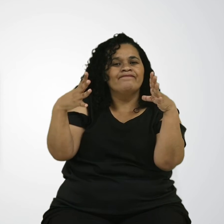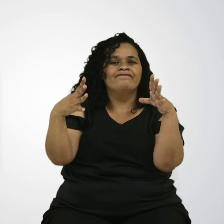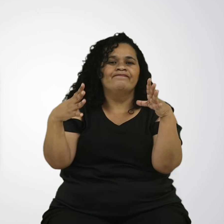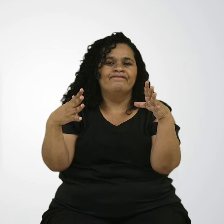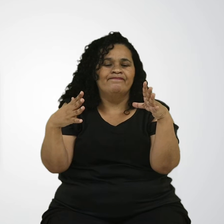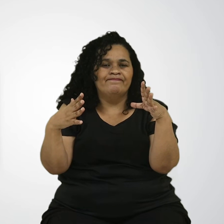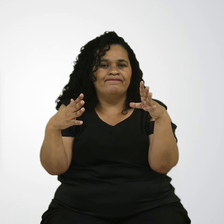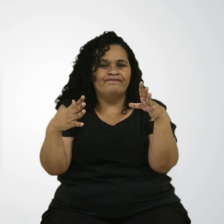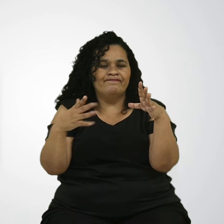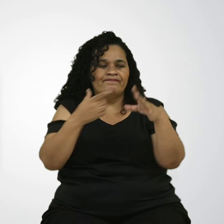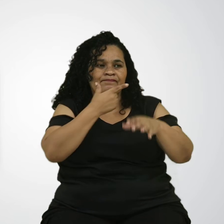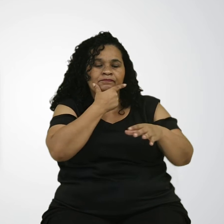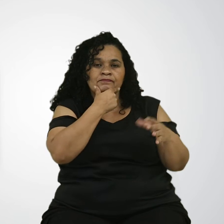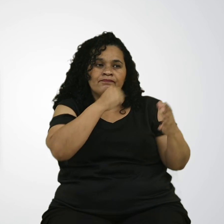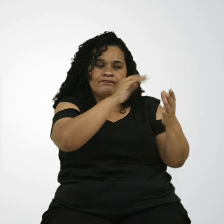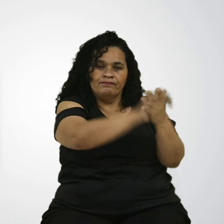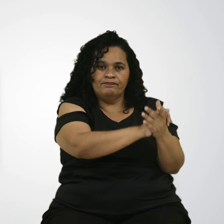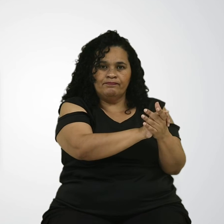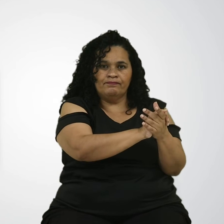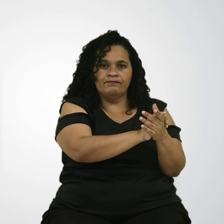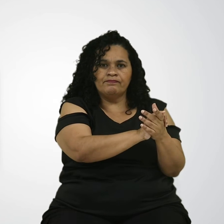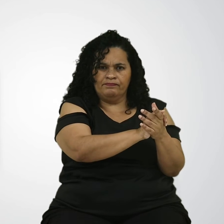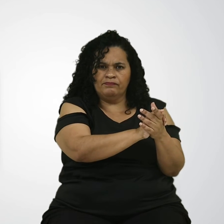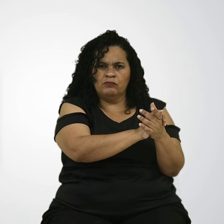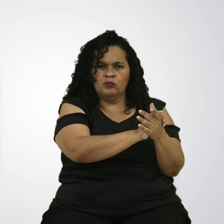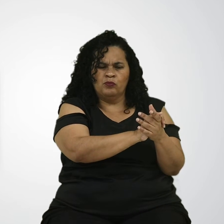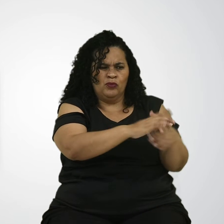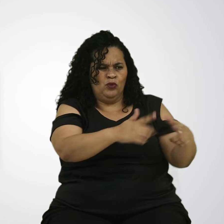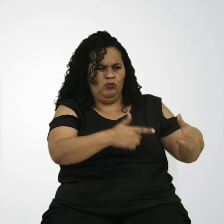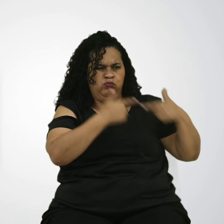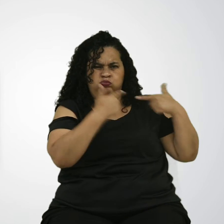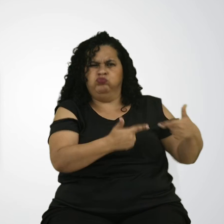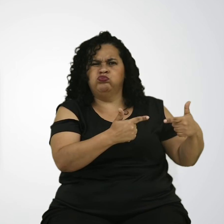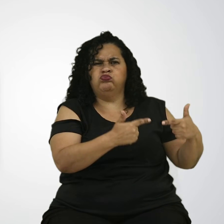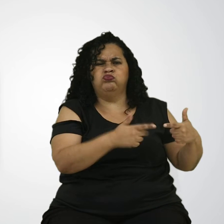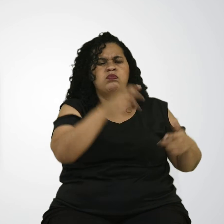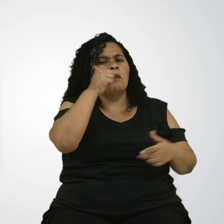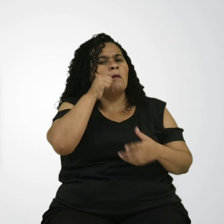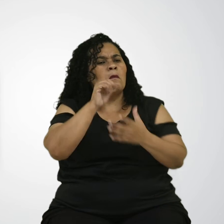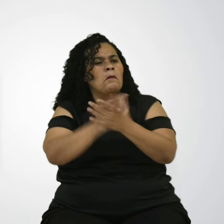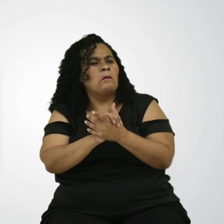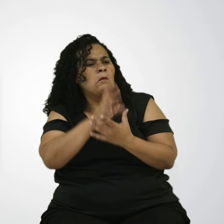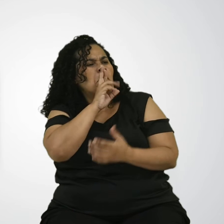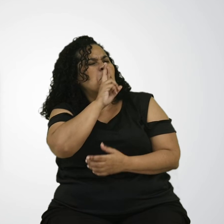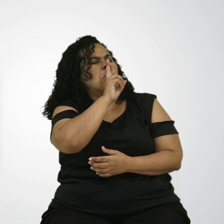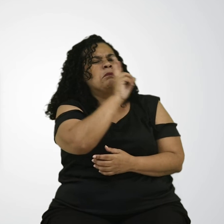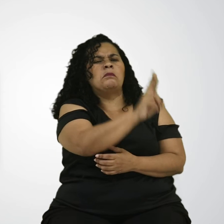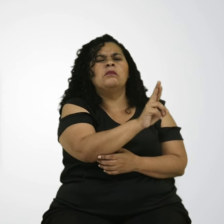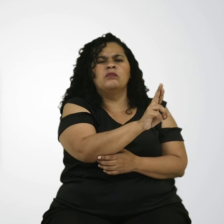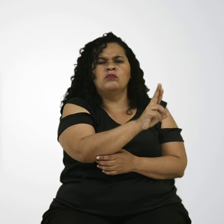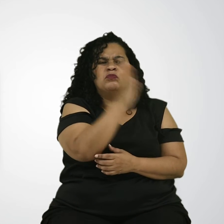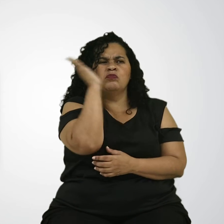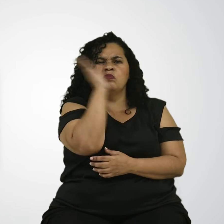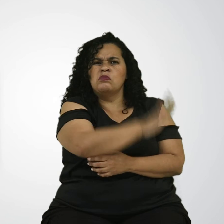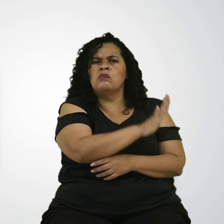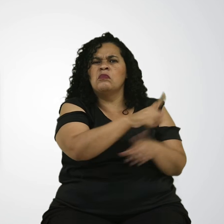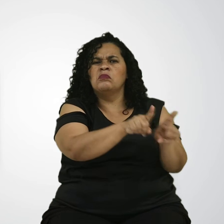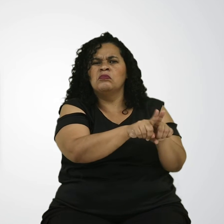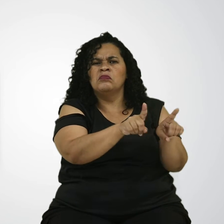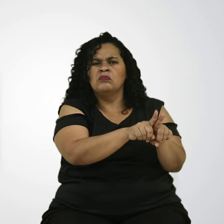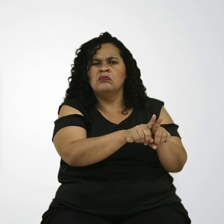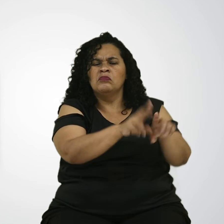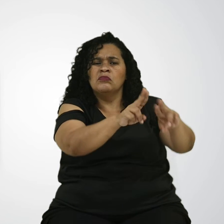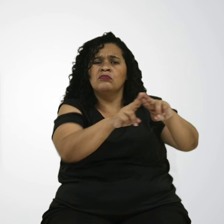O marido ele vai ser grosseiro, a esposa vai responder da mesma forma, e não vai dar nada certo, fica extremamente